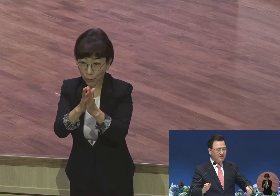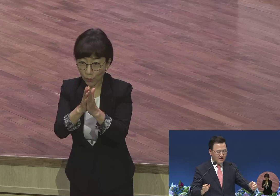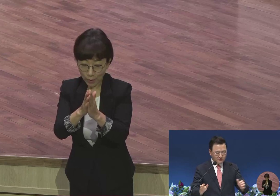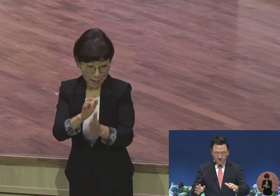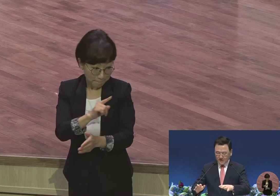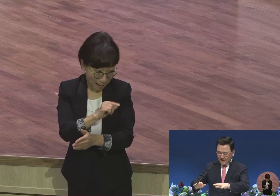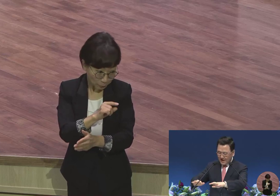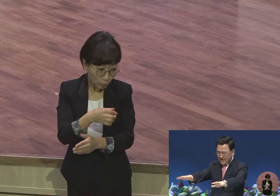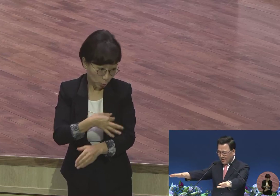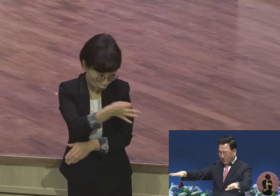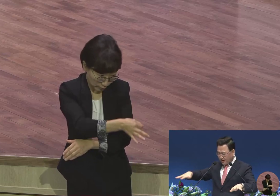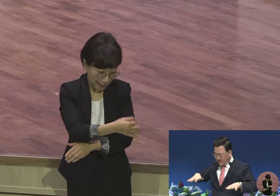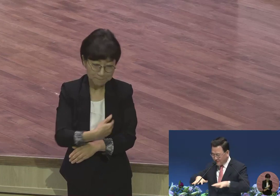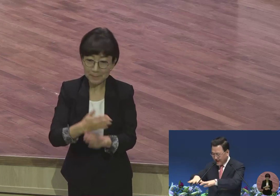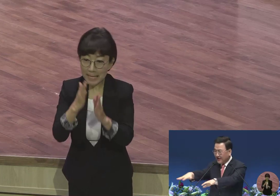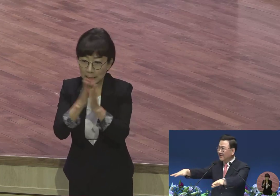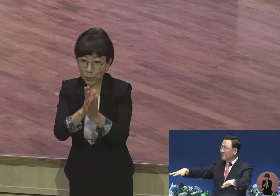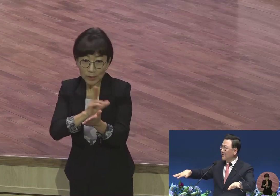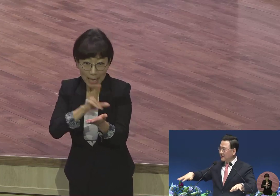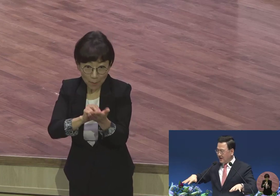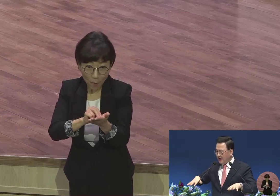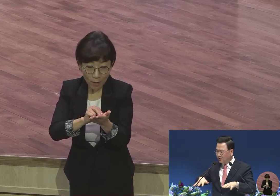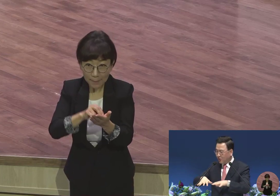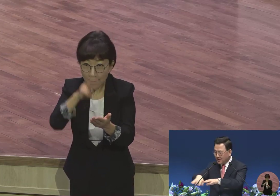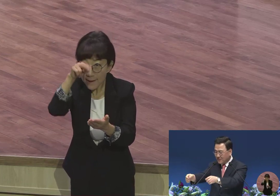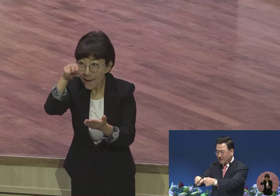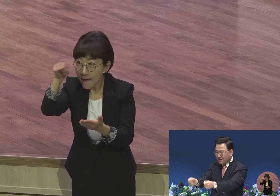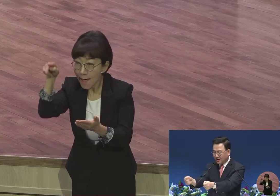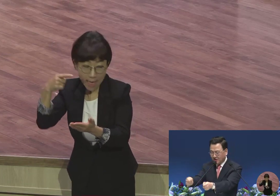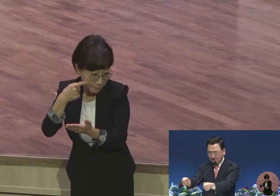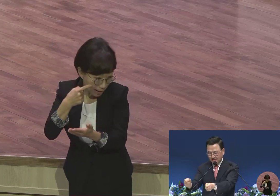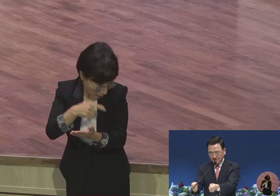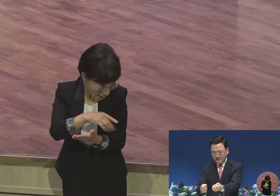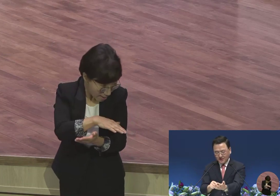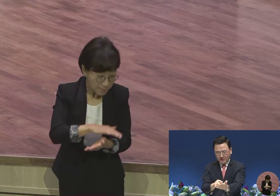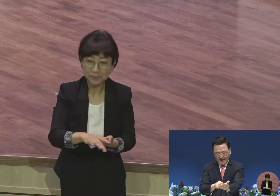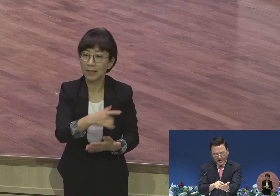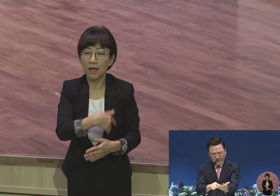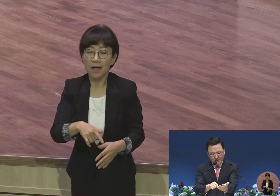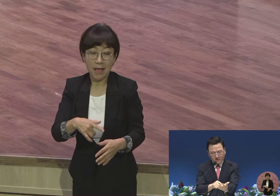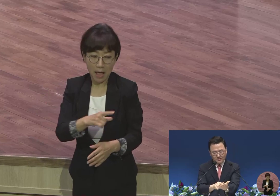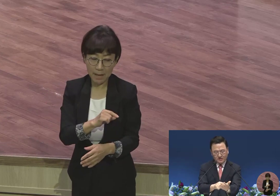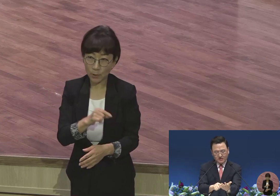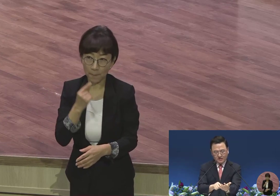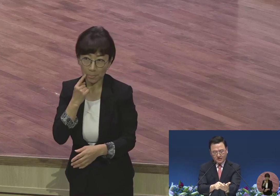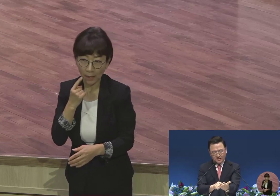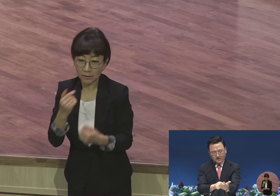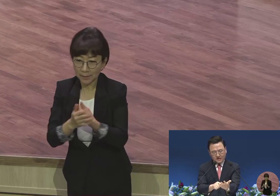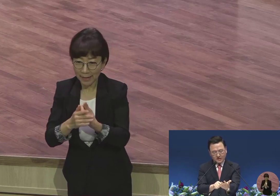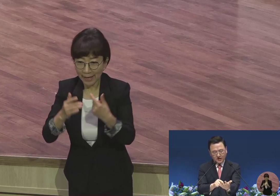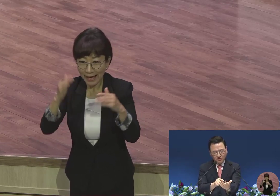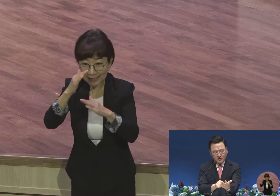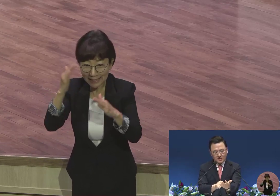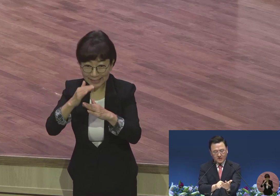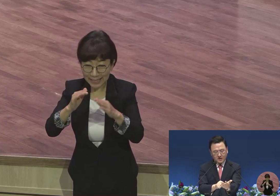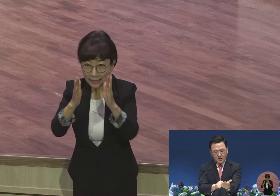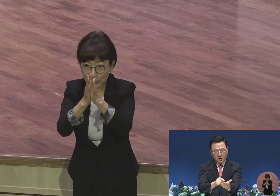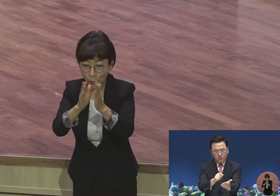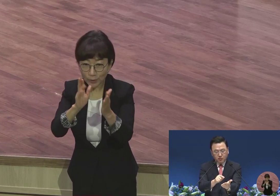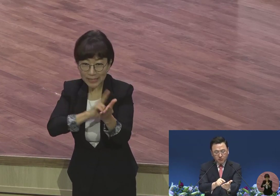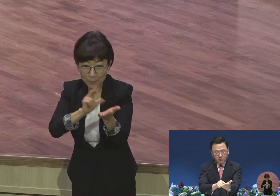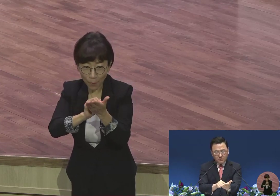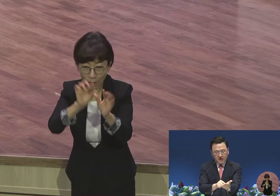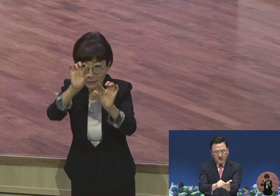10,000원에 환장해갖고 거기서 막 애들이 막 예의도 없이 막 뒤져. 그래갖고 다 찾았거든요. 내가